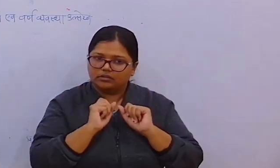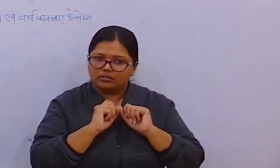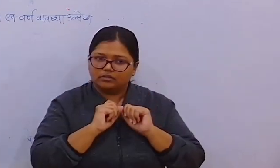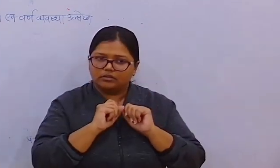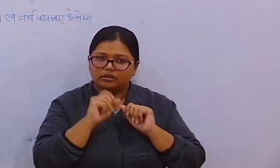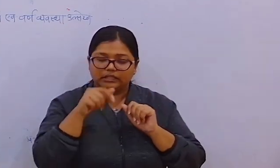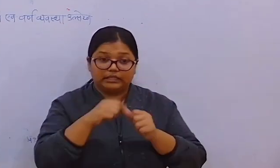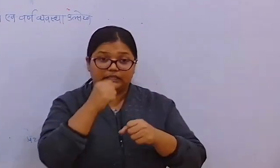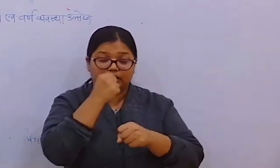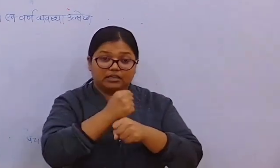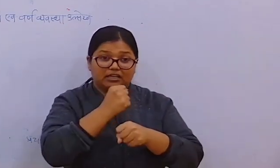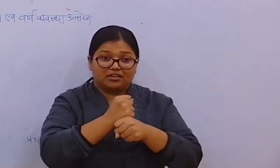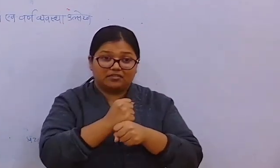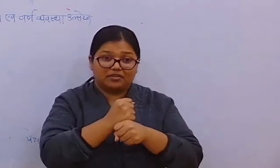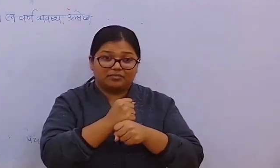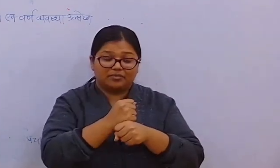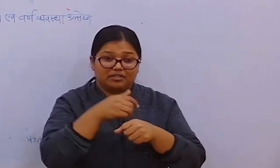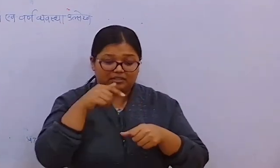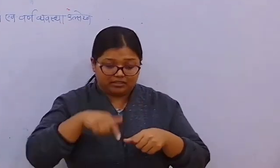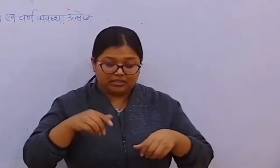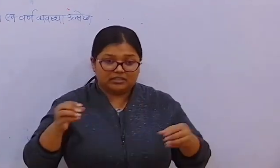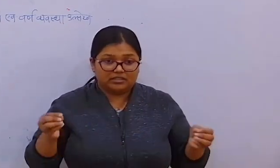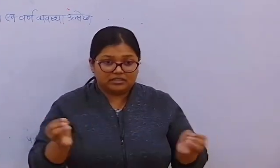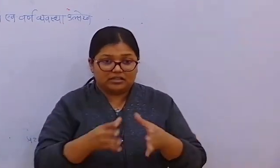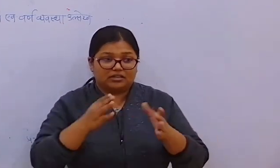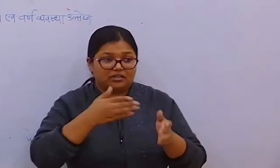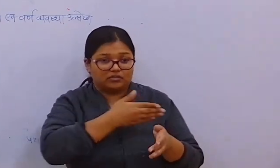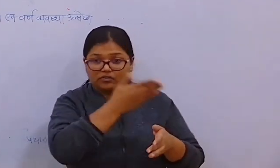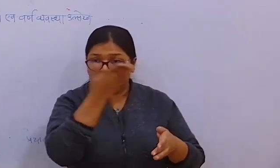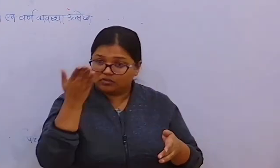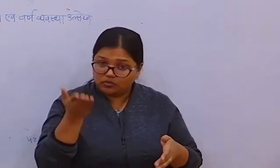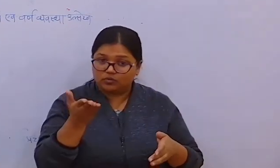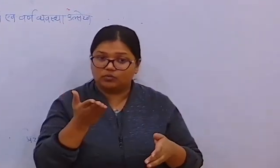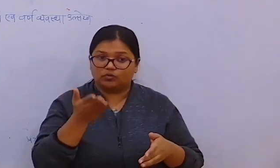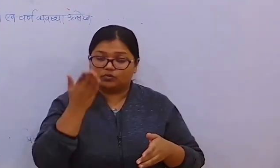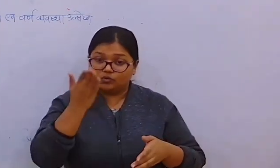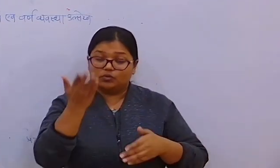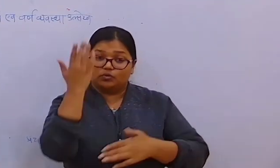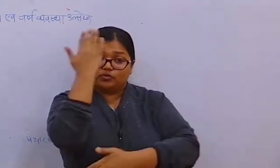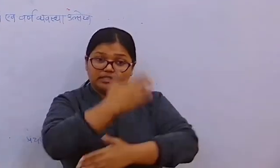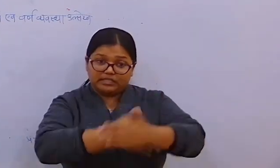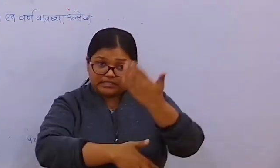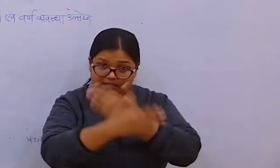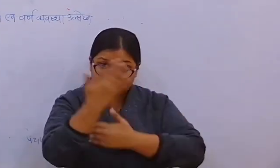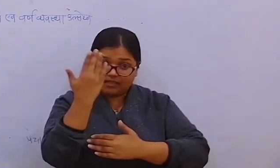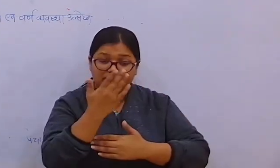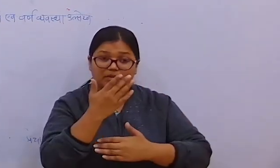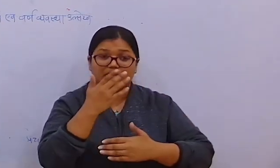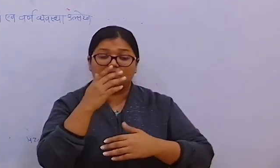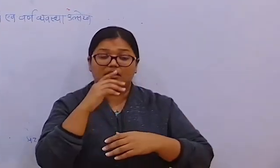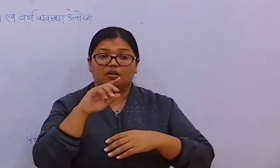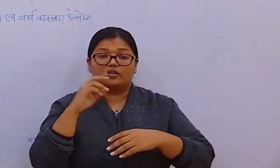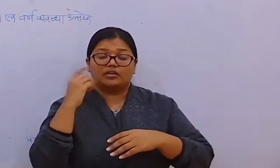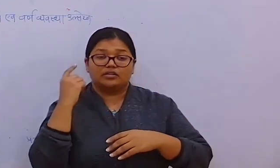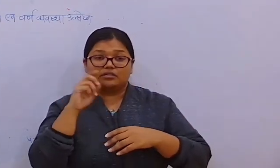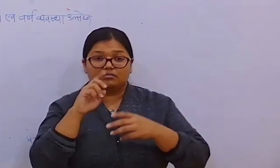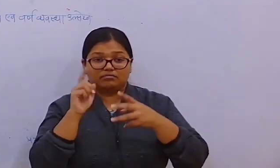स्पेशल बच्चे हो, आपका पढ़ाई कर रहे हो वो अपने आप में एक बहुत ही बड़ी बात है, लेकिन सिर्फ पढ़ाई करना लक्ष्य थोड़ी